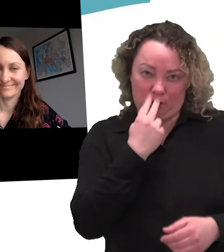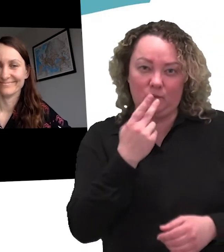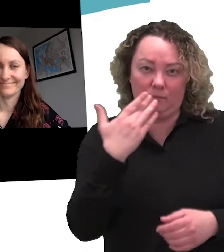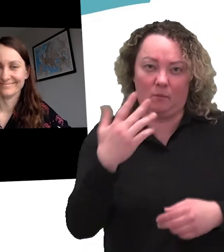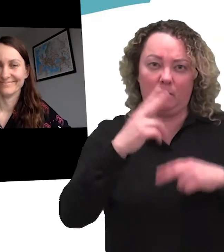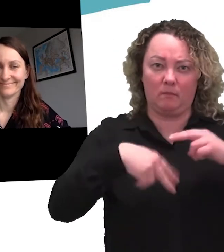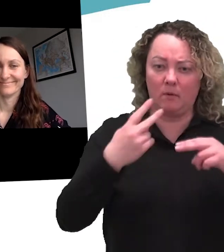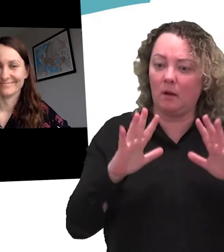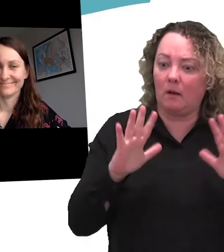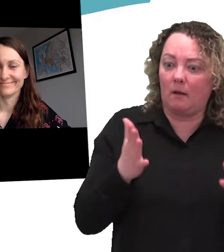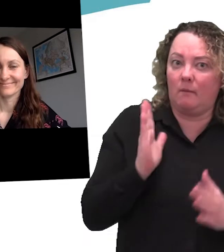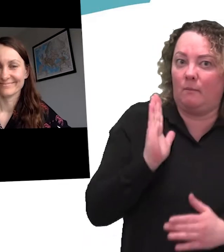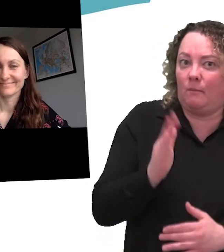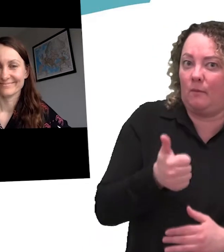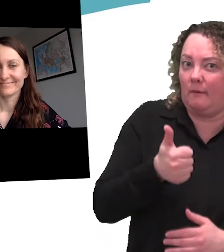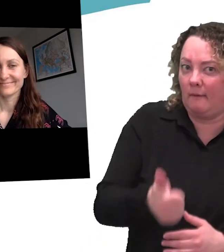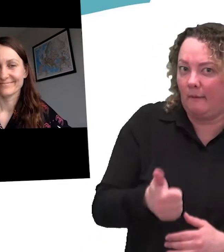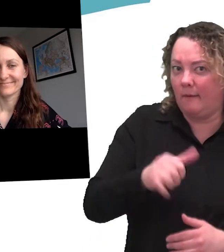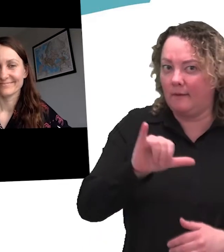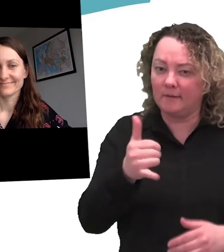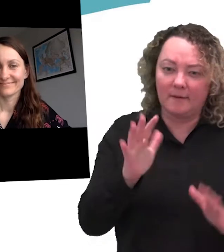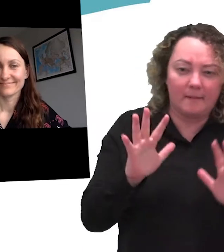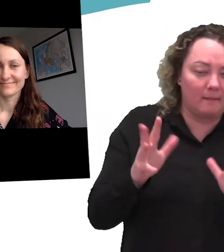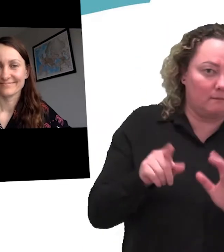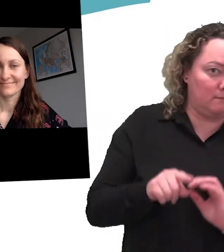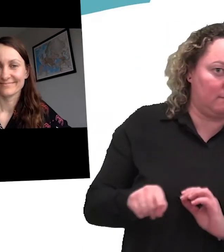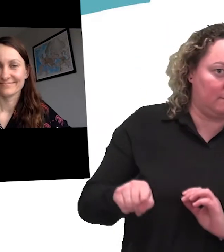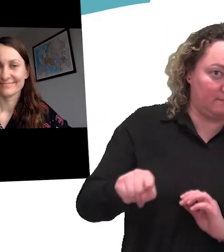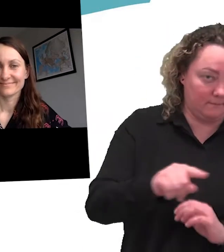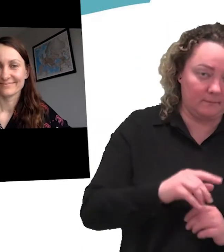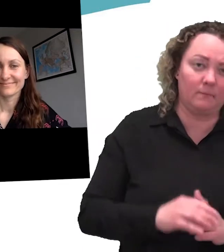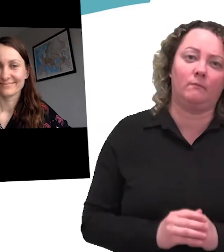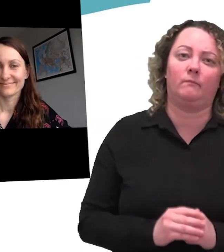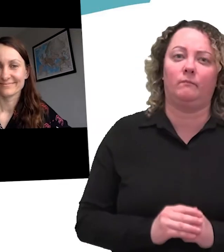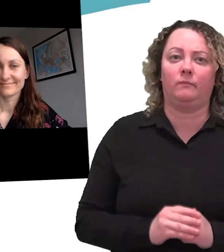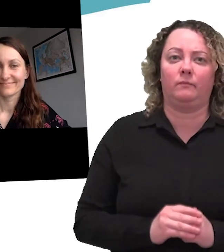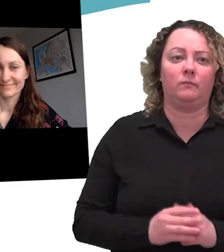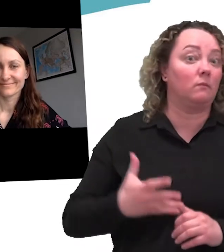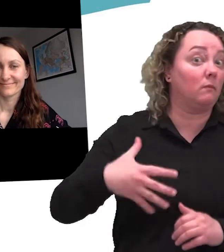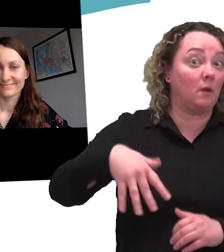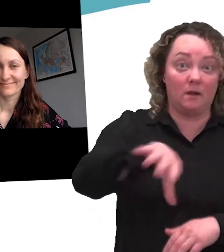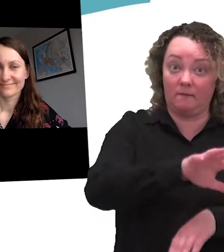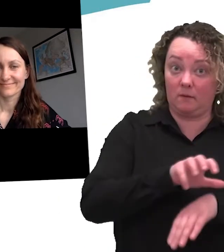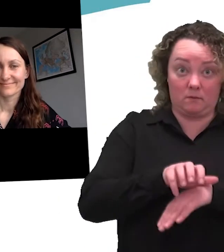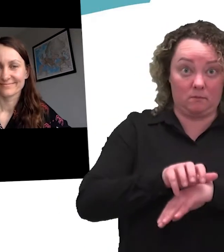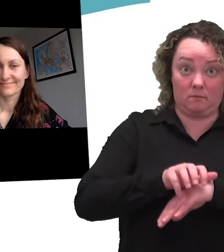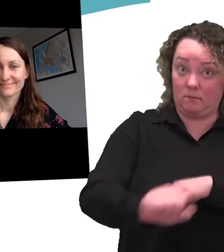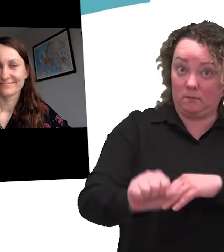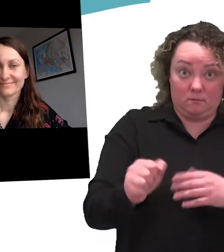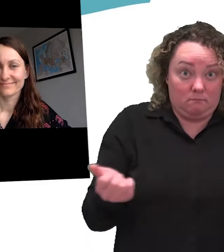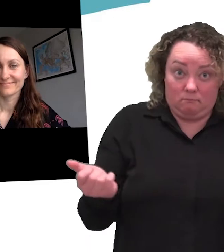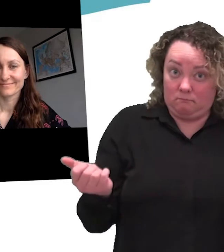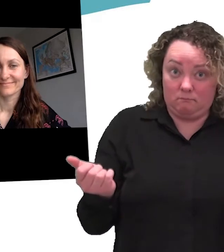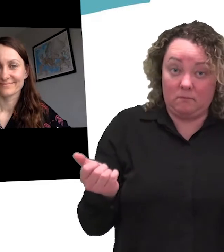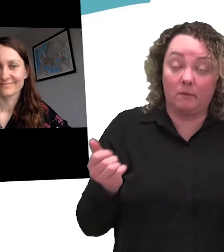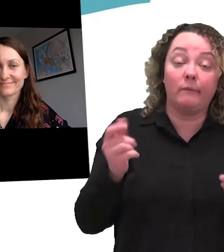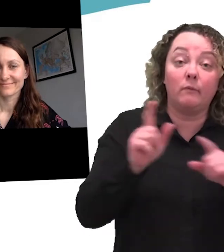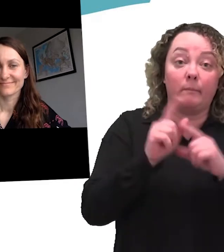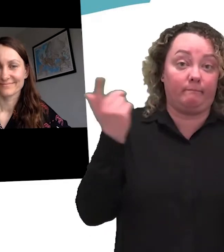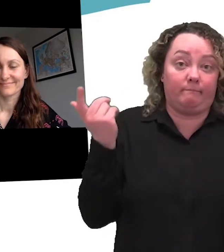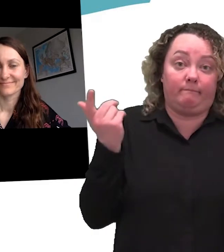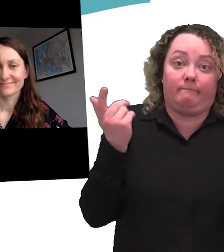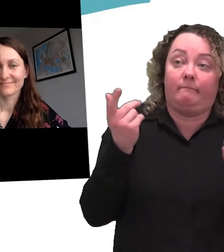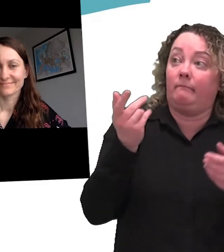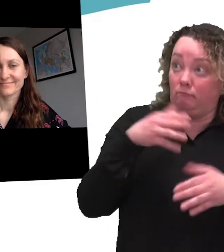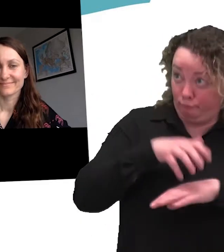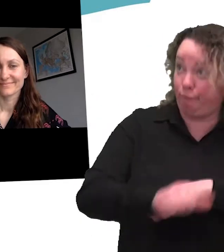sakiau, konservatoriai. Ir jie visi suvalgė ir nemirksėdami, tai tada, aiškiai, tikrai visiems